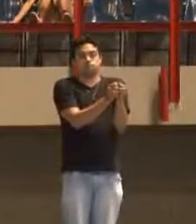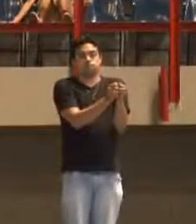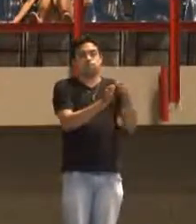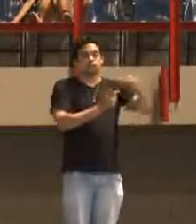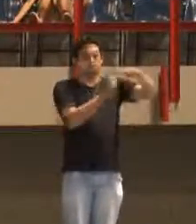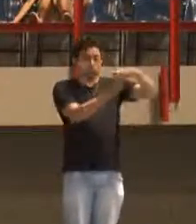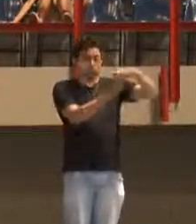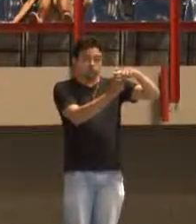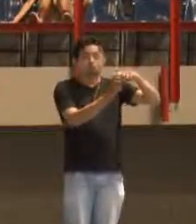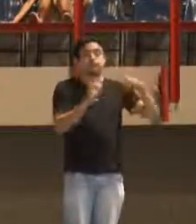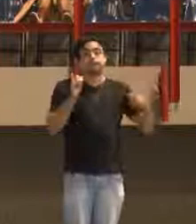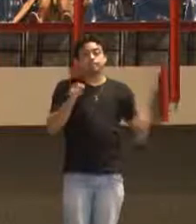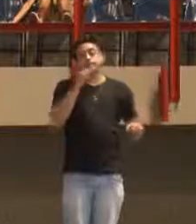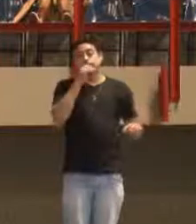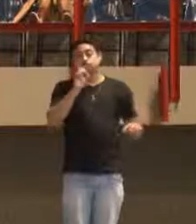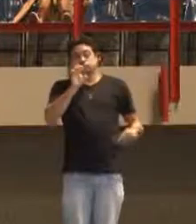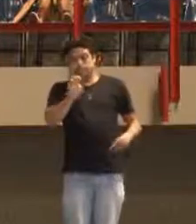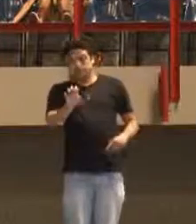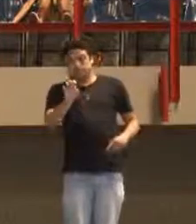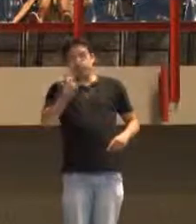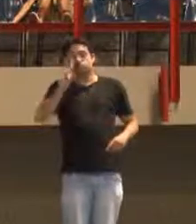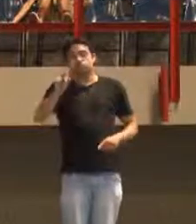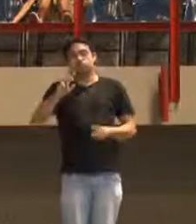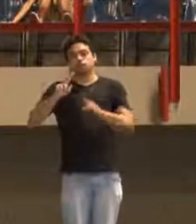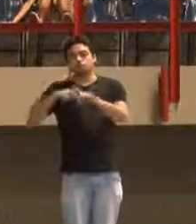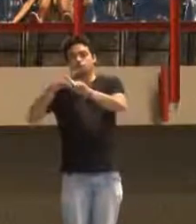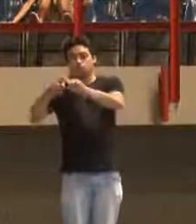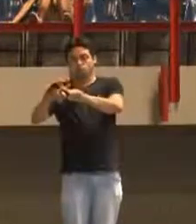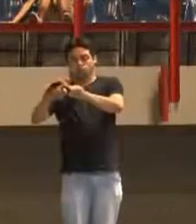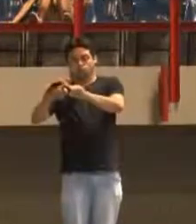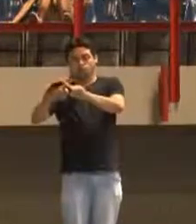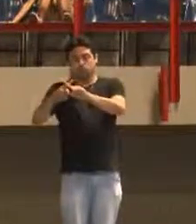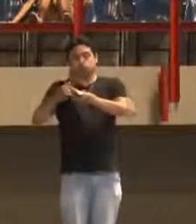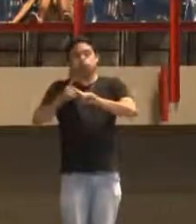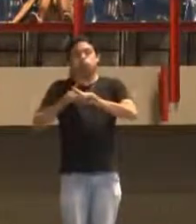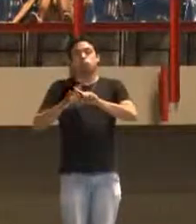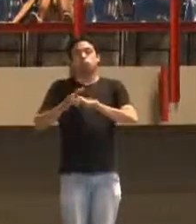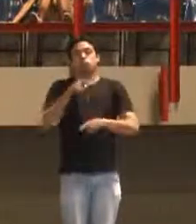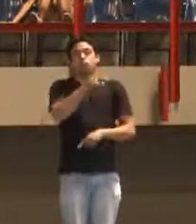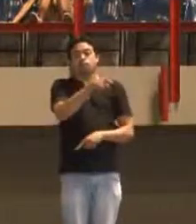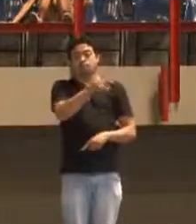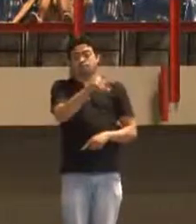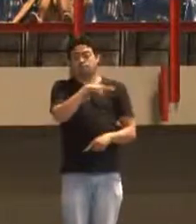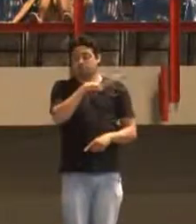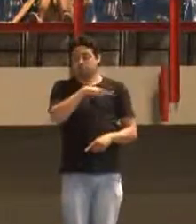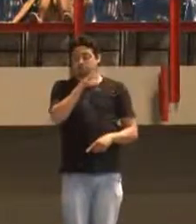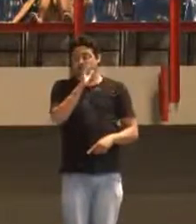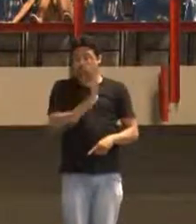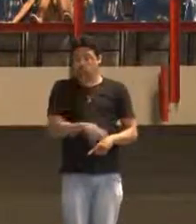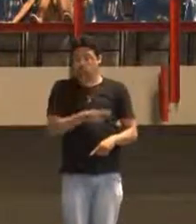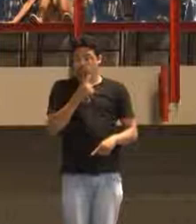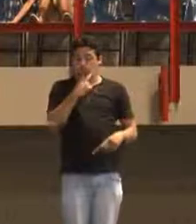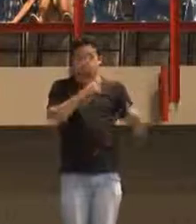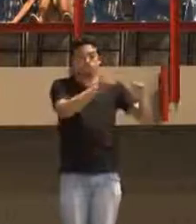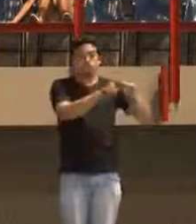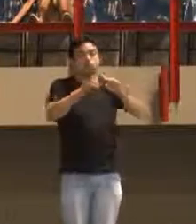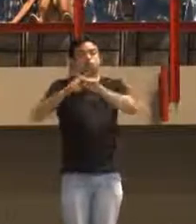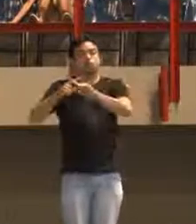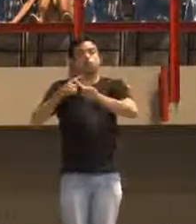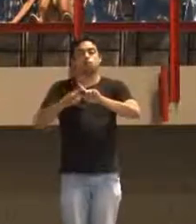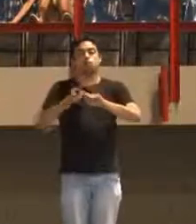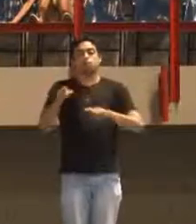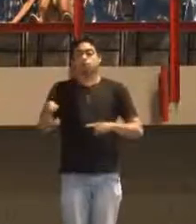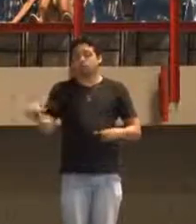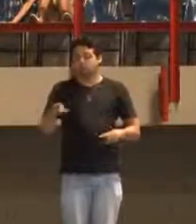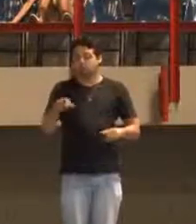você soma. Se você usar o i, você vai multiplicar. Por que que aqui no meio, ó, eu estou utilizando a multiplicação?